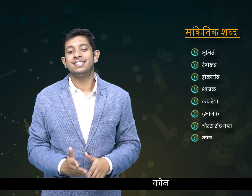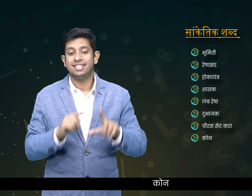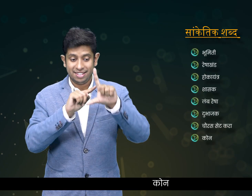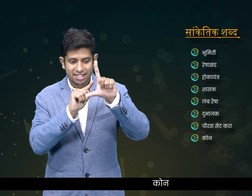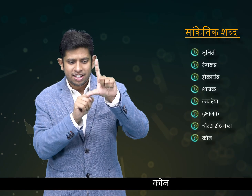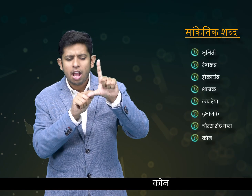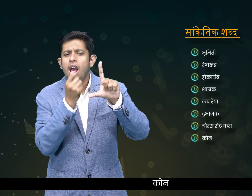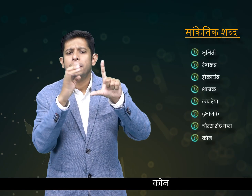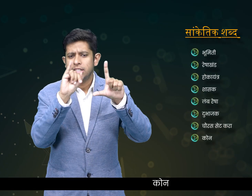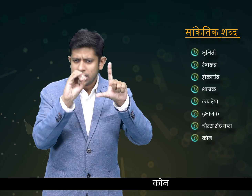कोन,